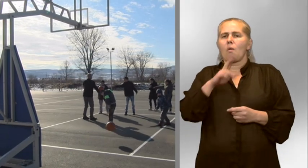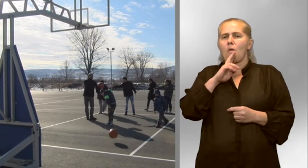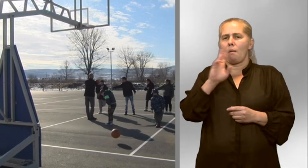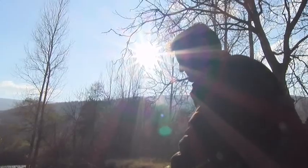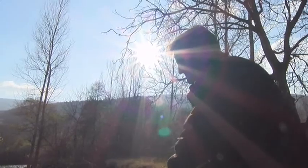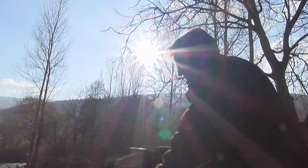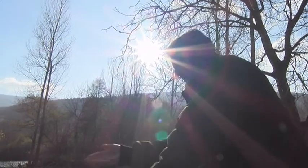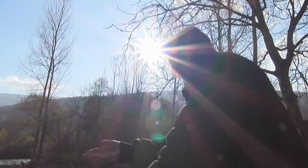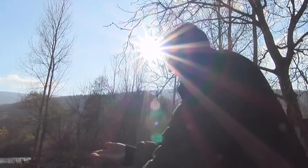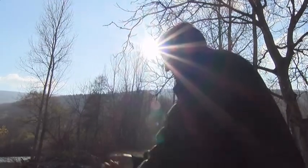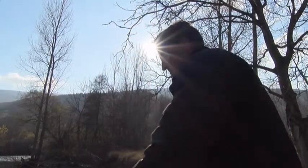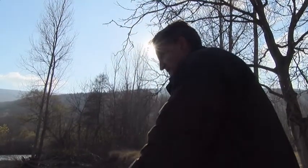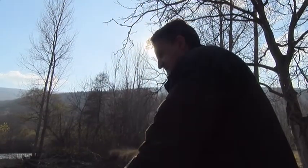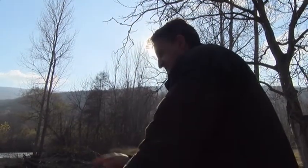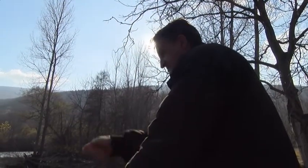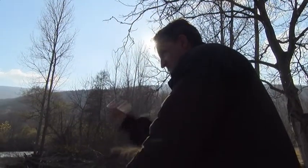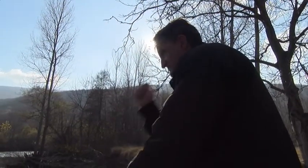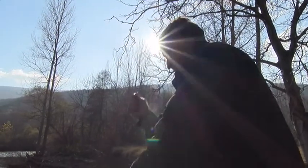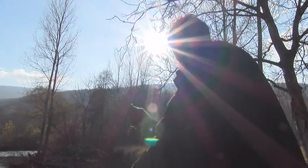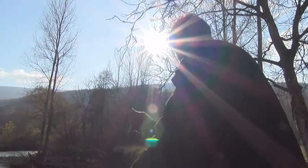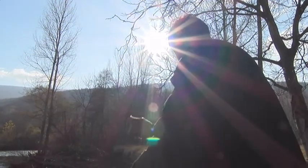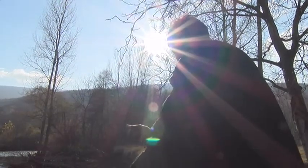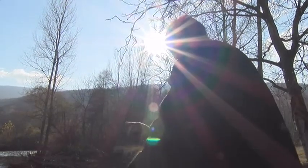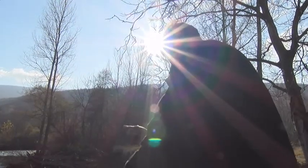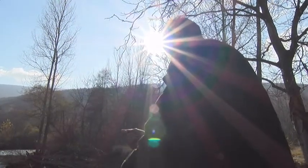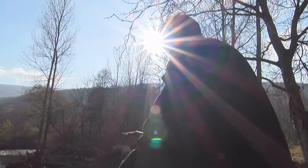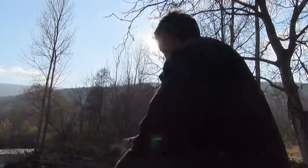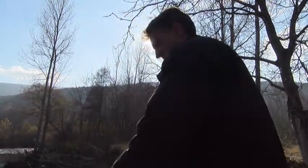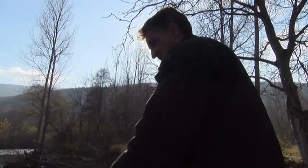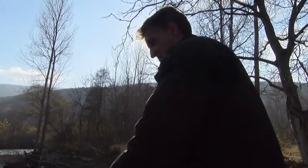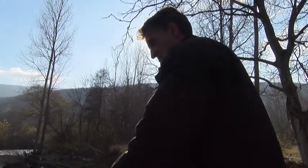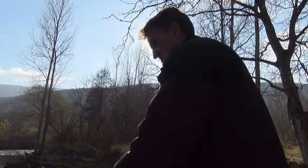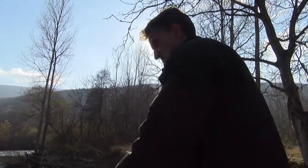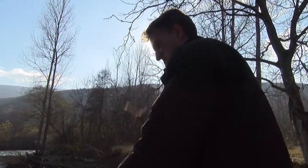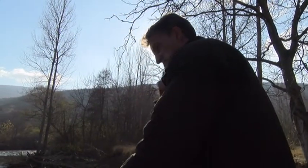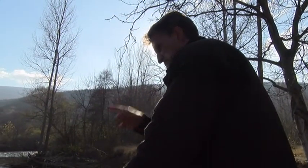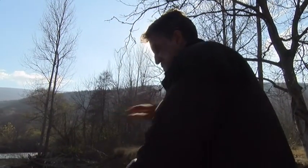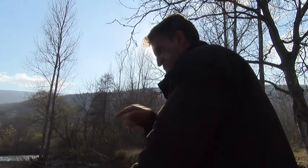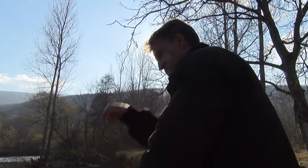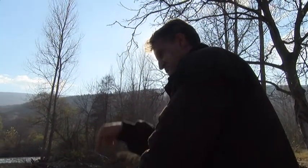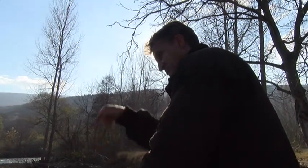da dovede do nedovoljnog samopouzdanja, povlačenja u sebe i depresije,